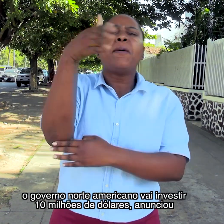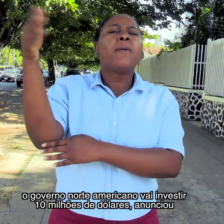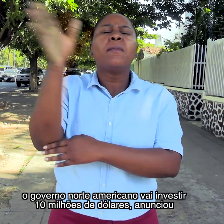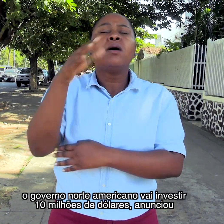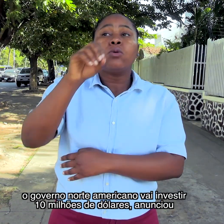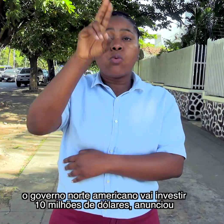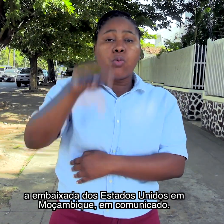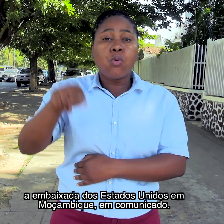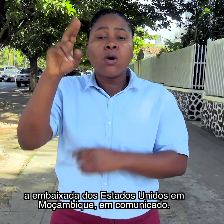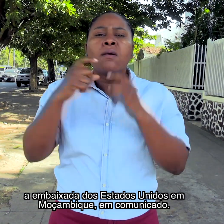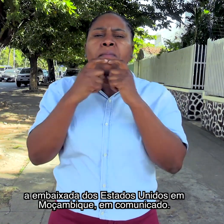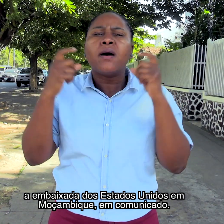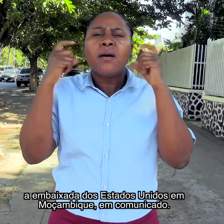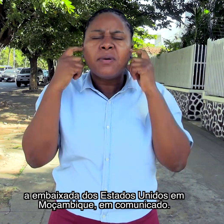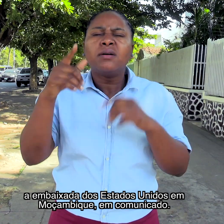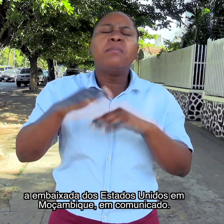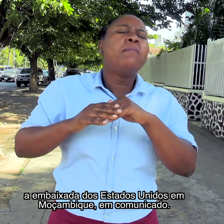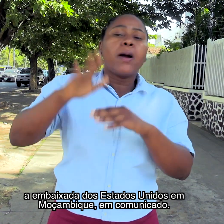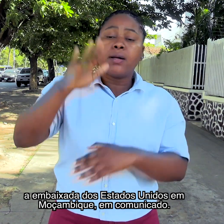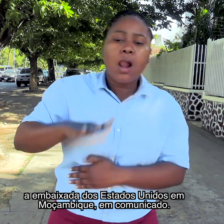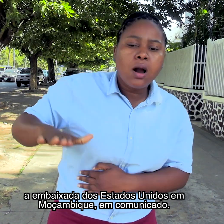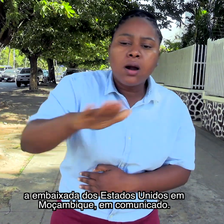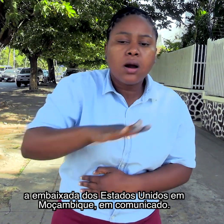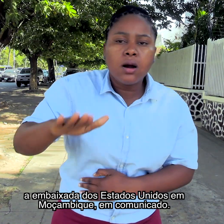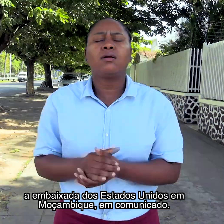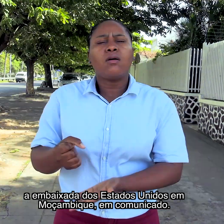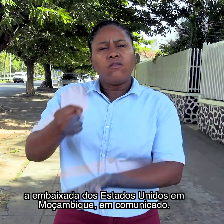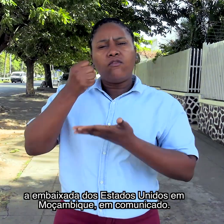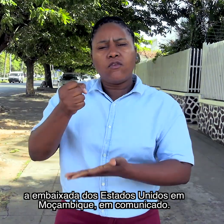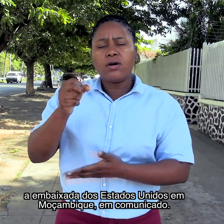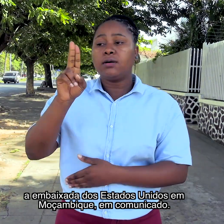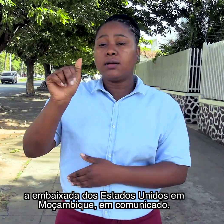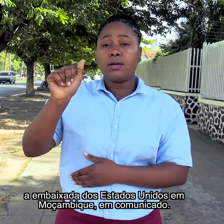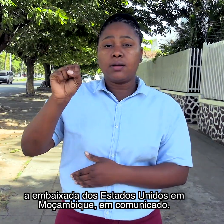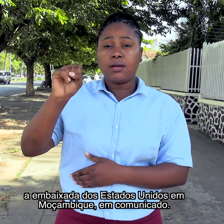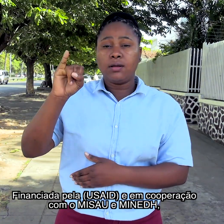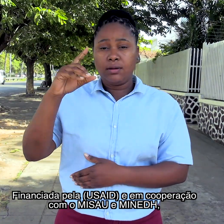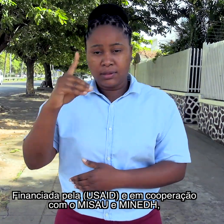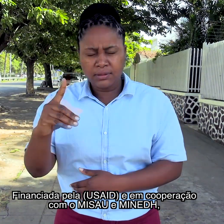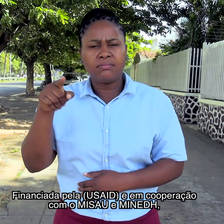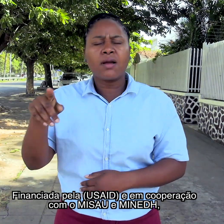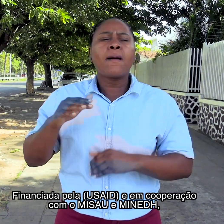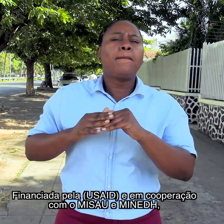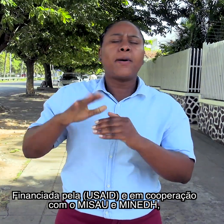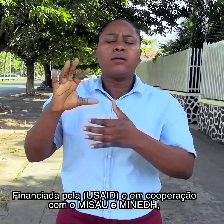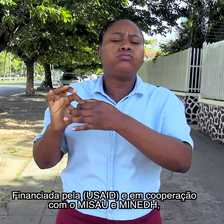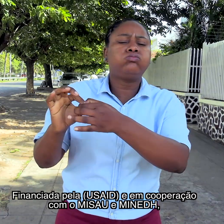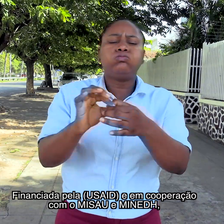dólares, anunciou a Embaixada dos Estados Unidos em Moçambique em comunicado. Financiada pela USAID e em